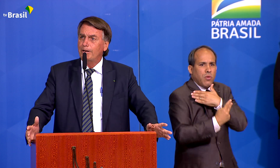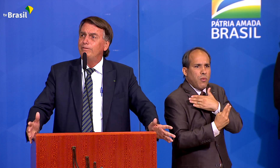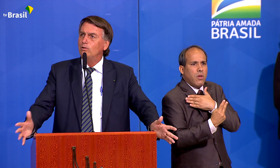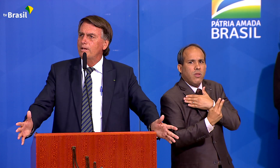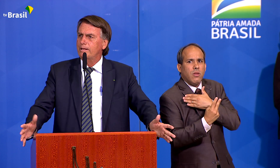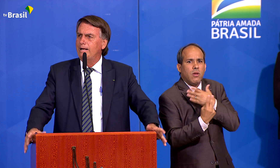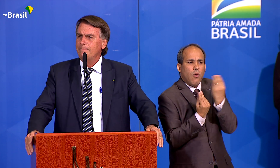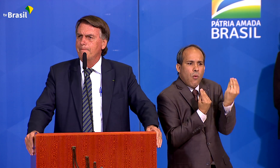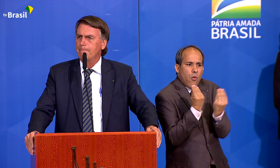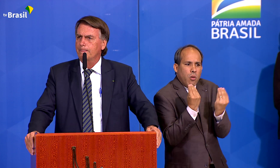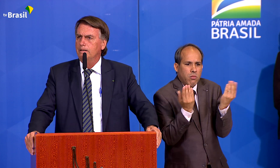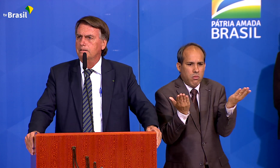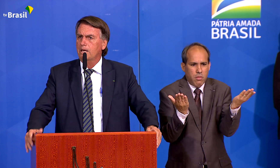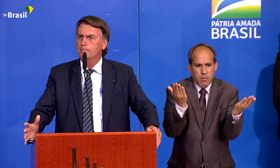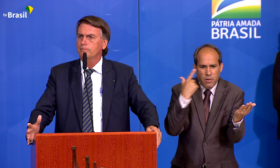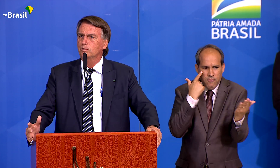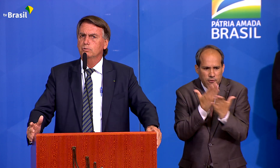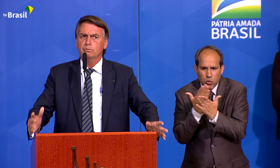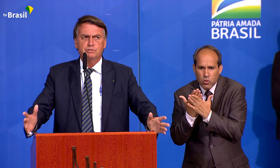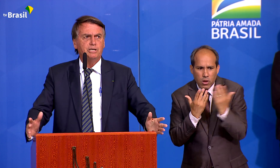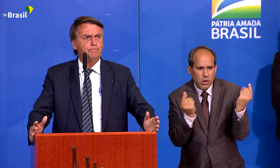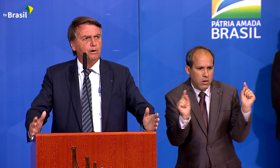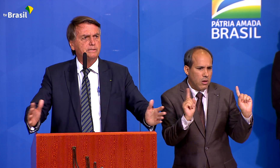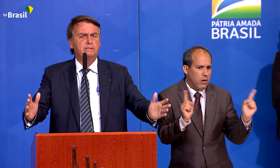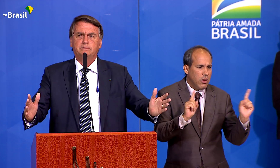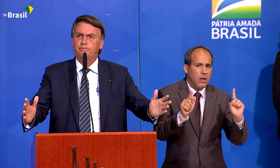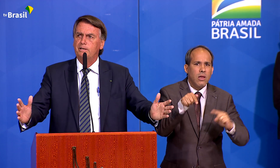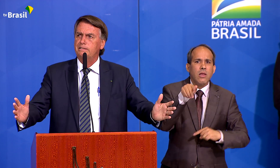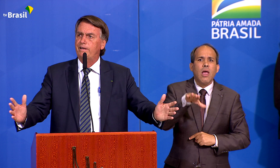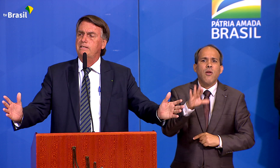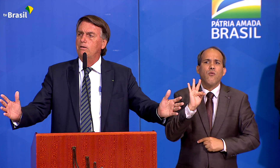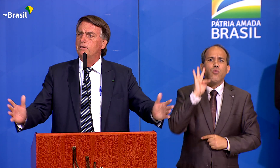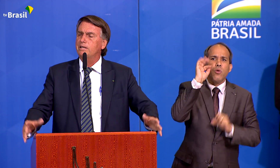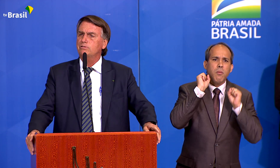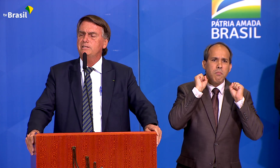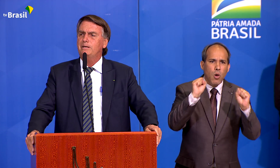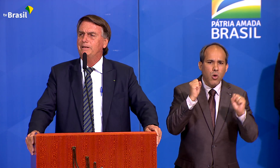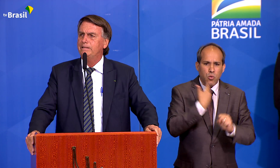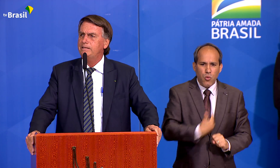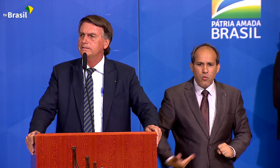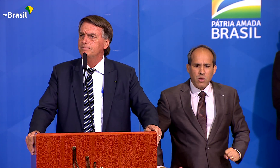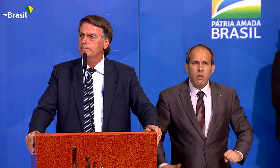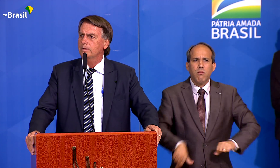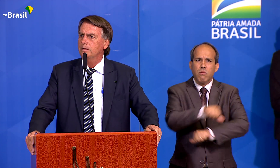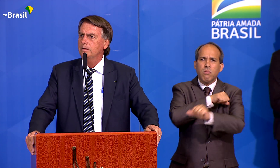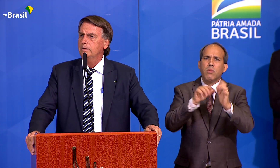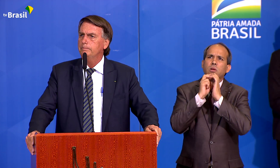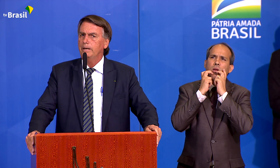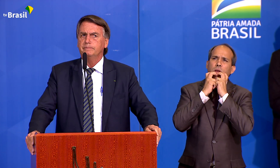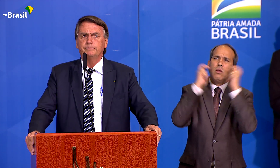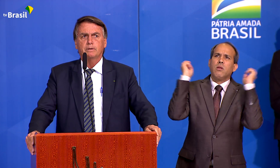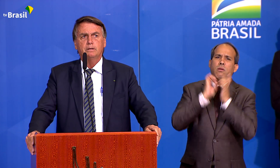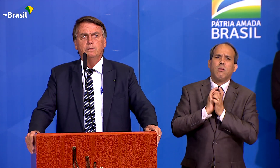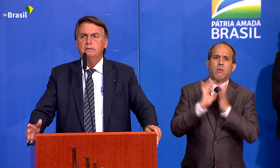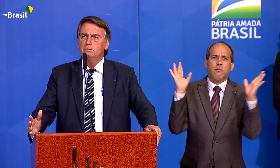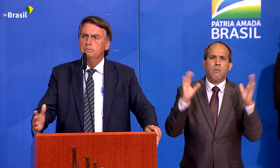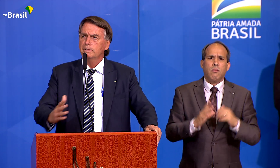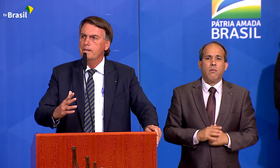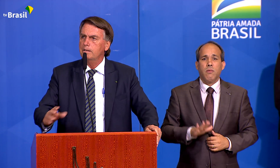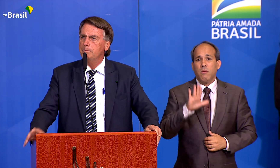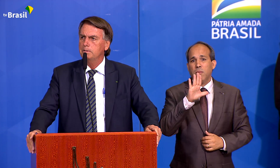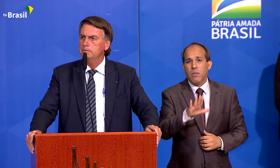e até para valorizar quem porventura um dia posse posse essa dá um grito de independência bem